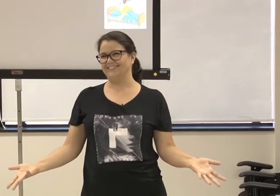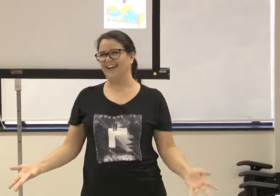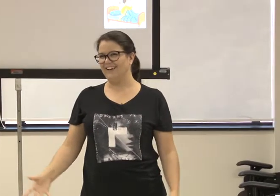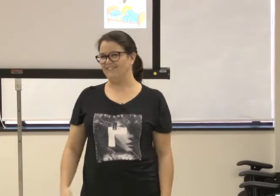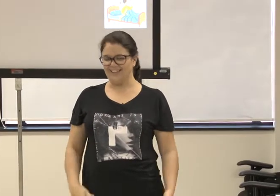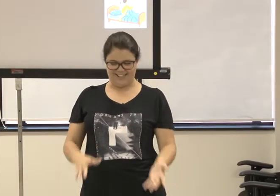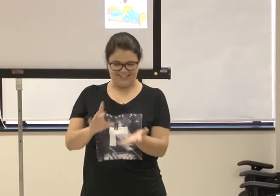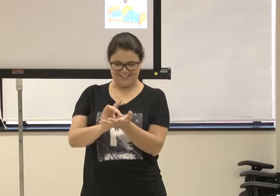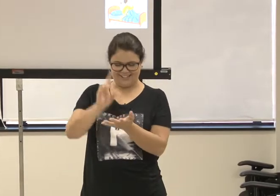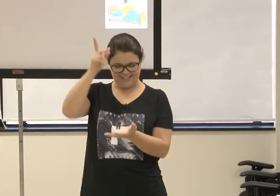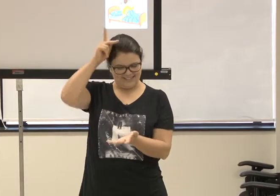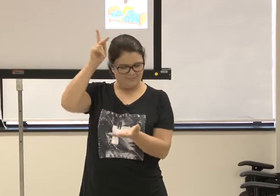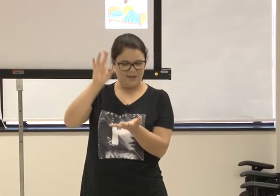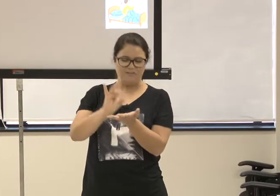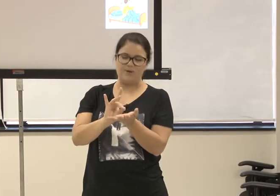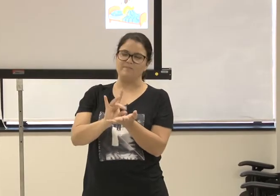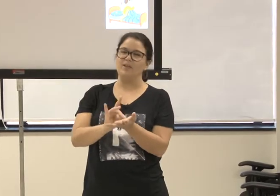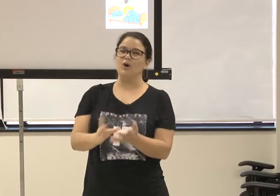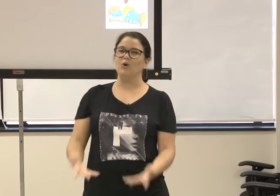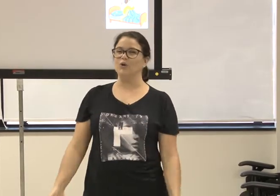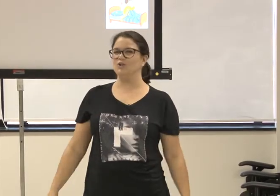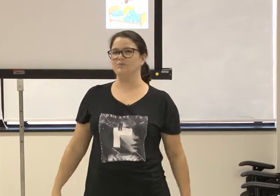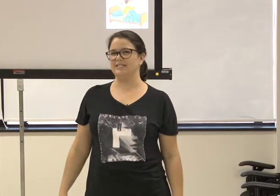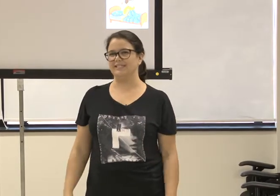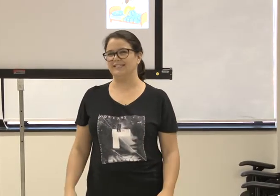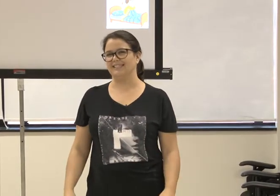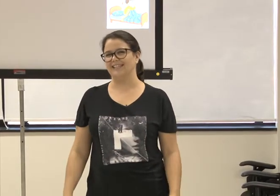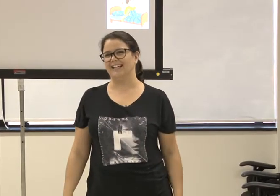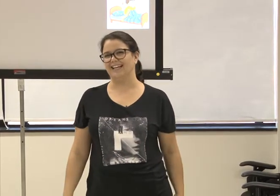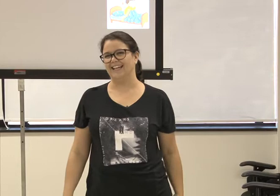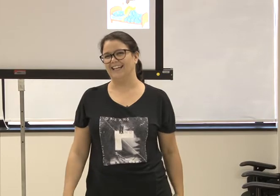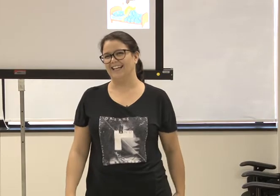Né? Verdade, gente, fazia Playboy. Hoje não precisa.